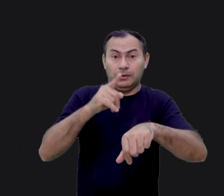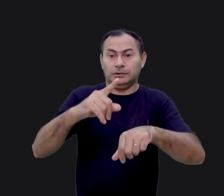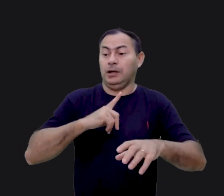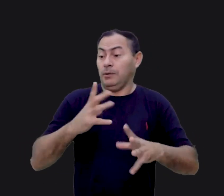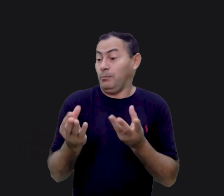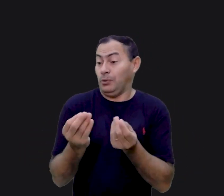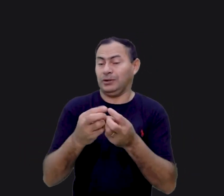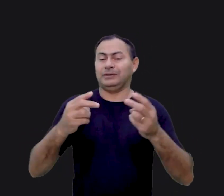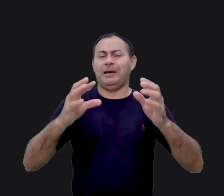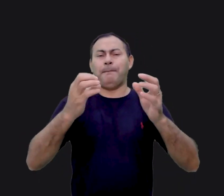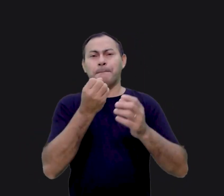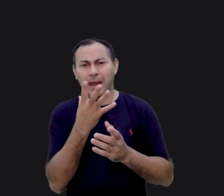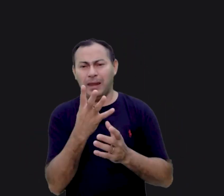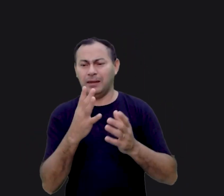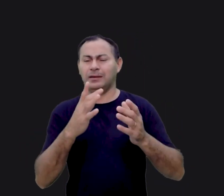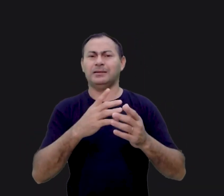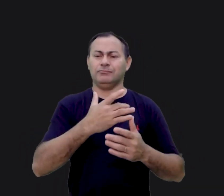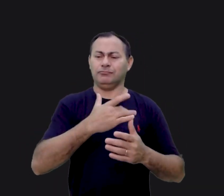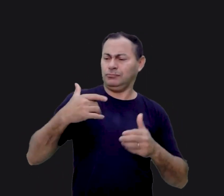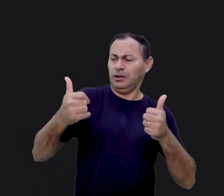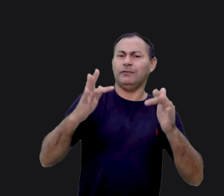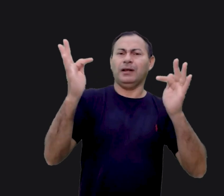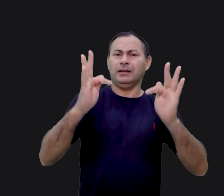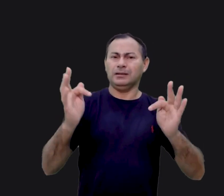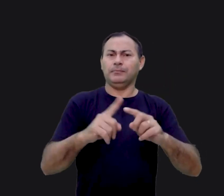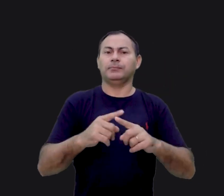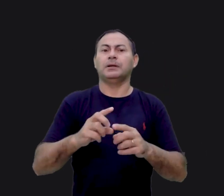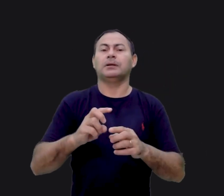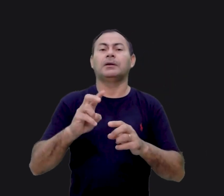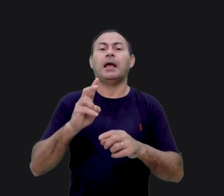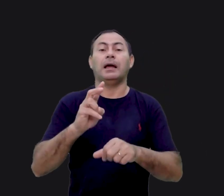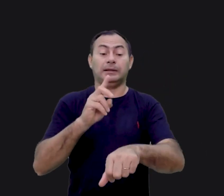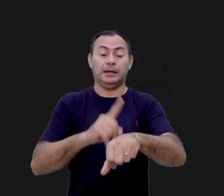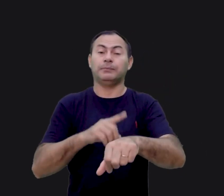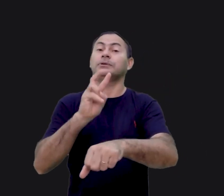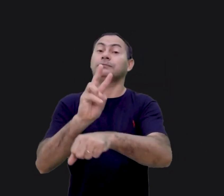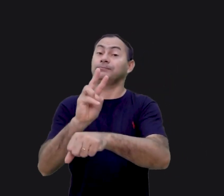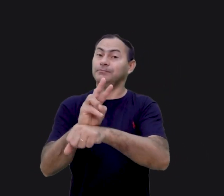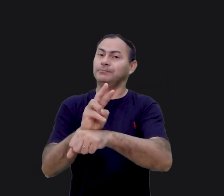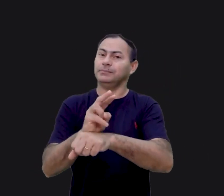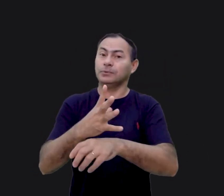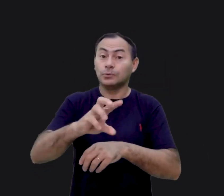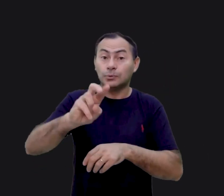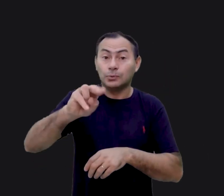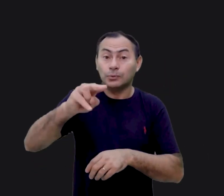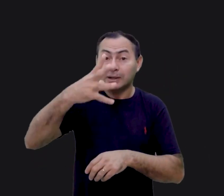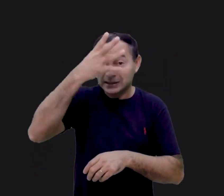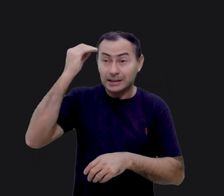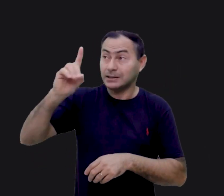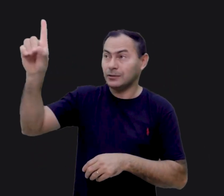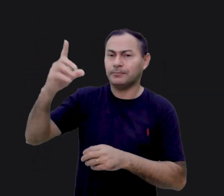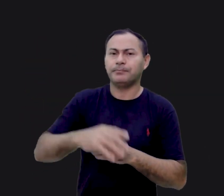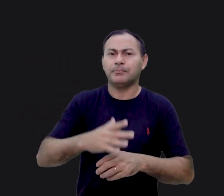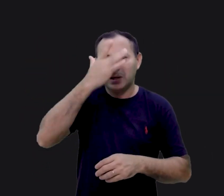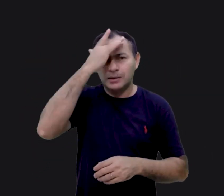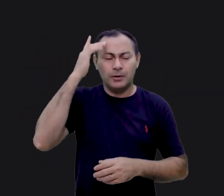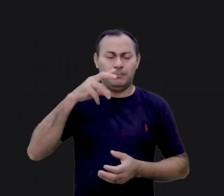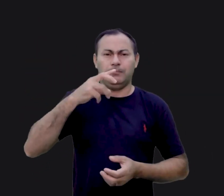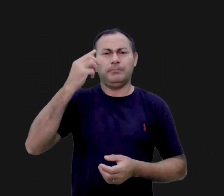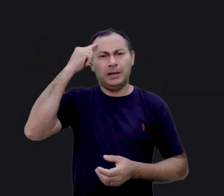estiverem em abundância não se esqueçam que é tempo de vigiar aquele pois que pensa estar